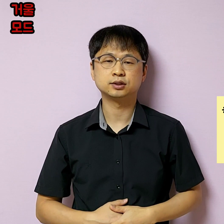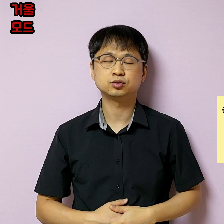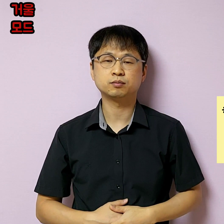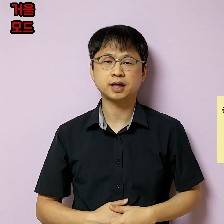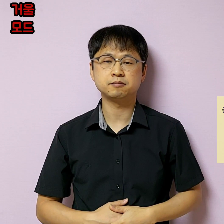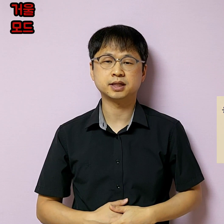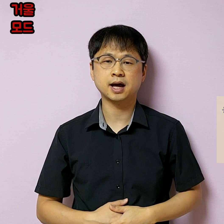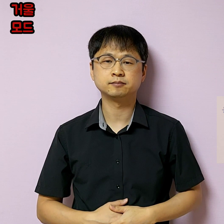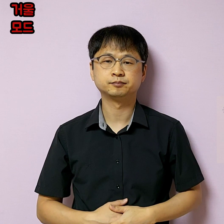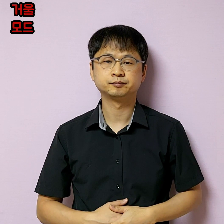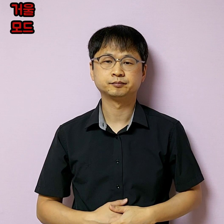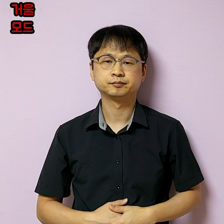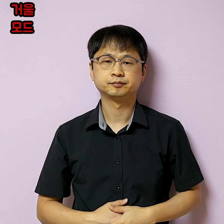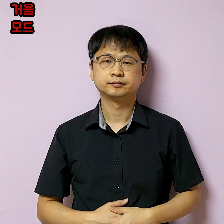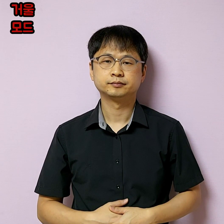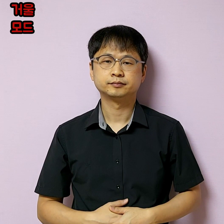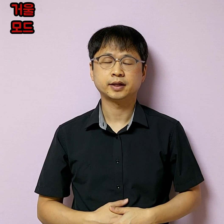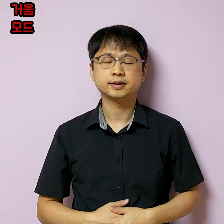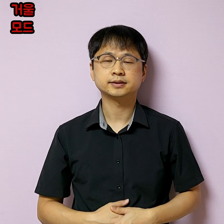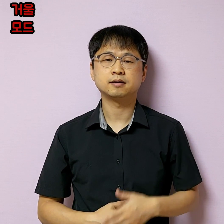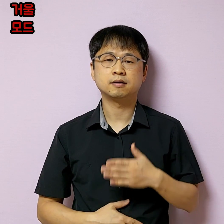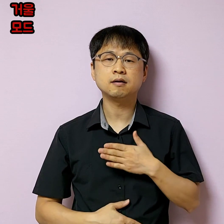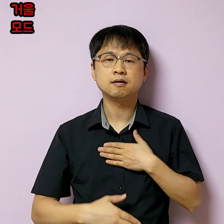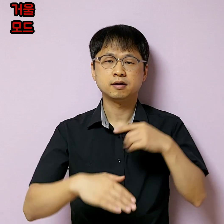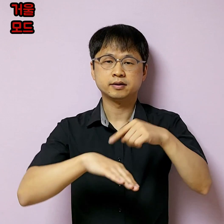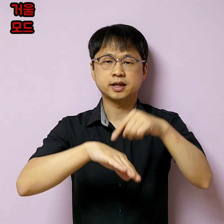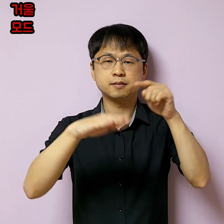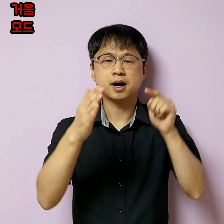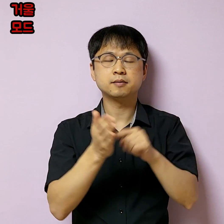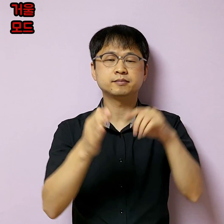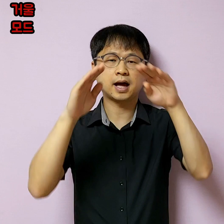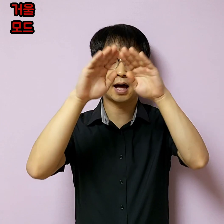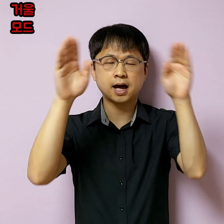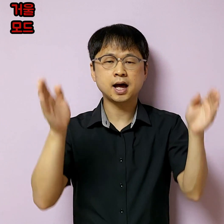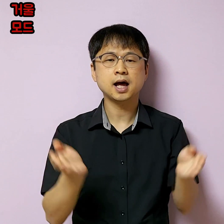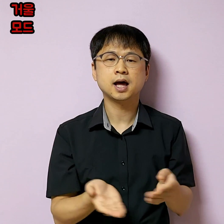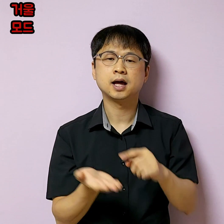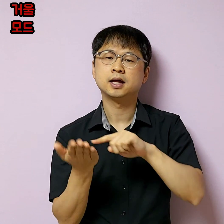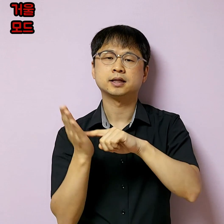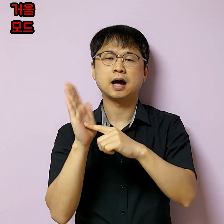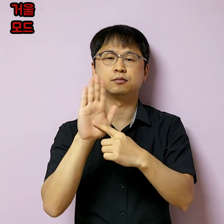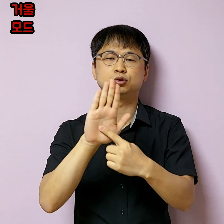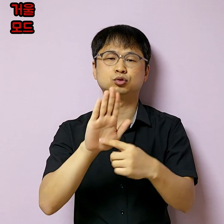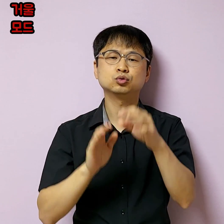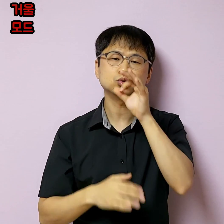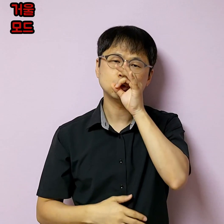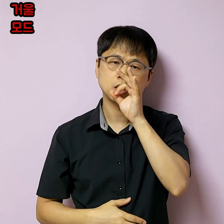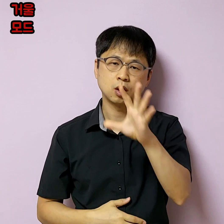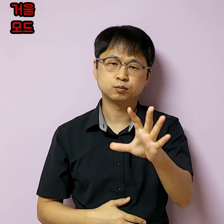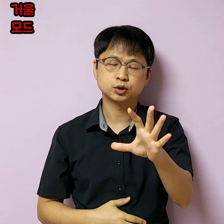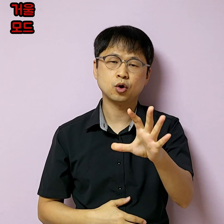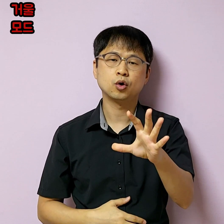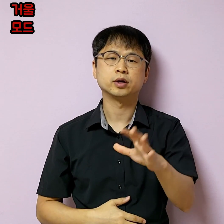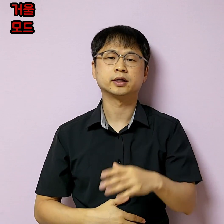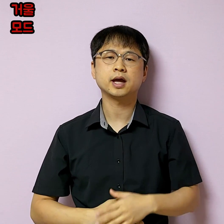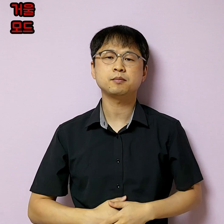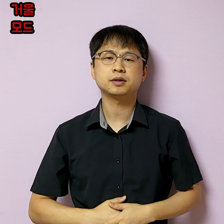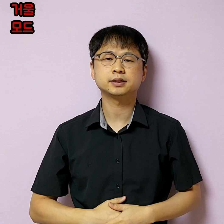수 없다입니다. 네, 그래서 내 마음 다 담을 수 없죠. 이렇게